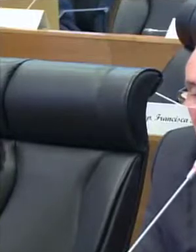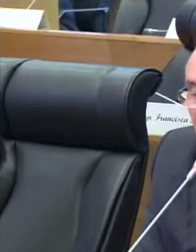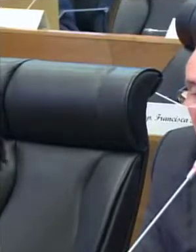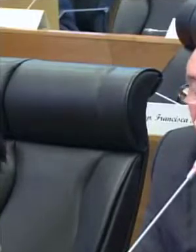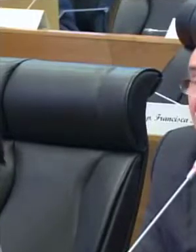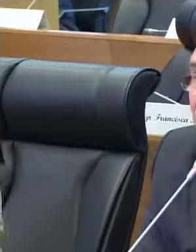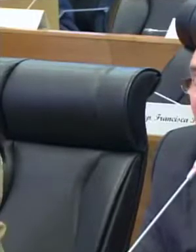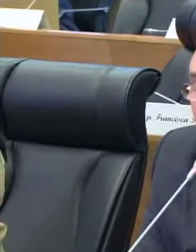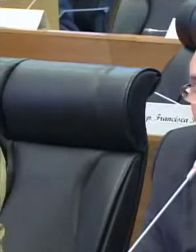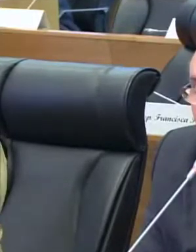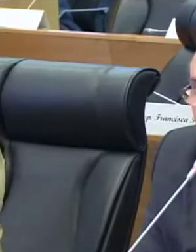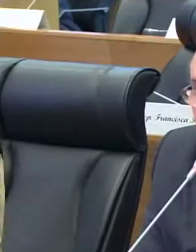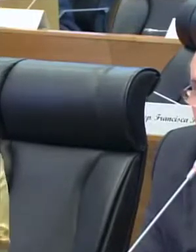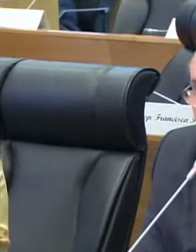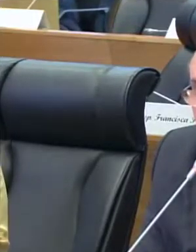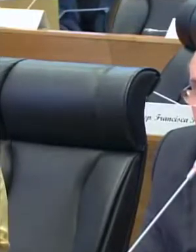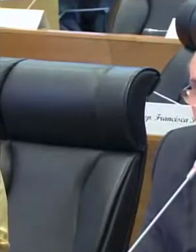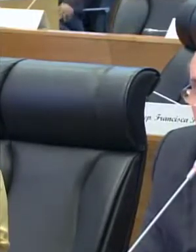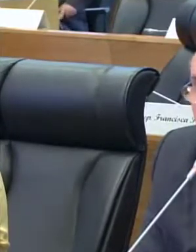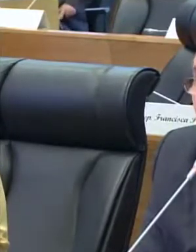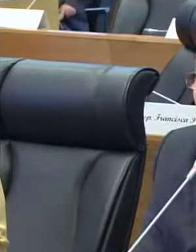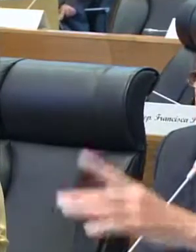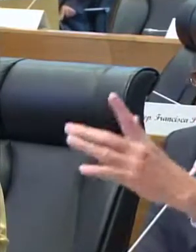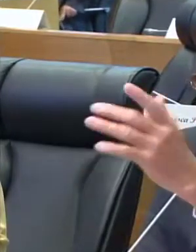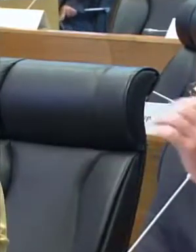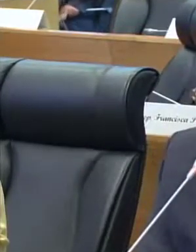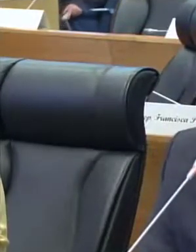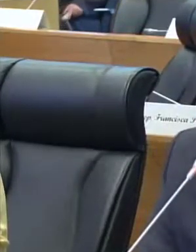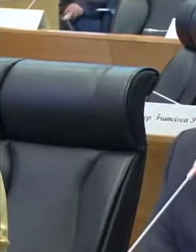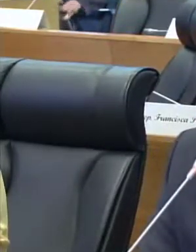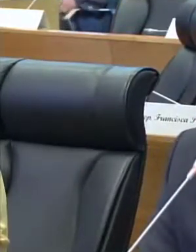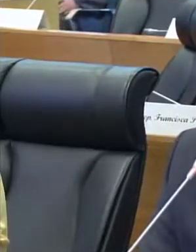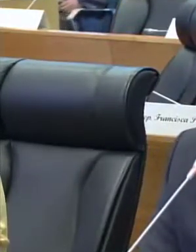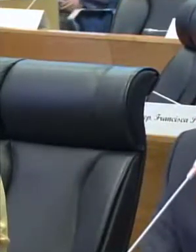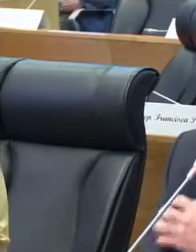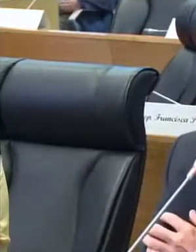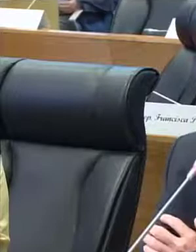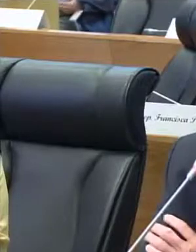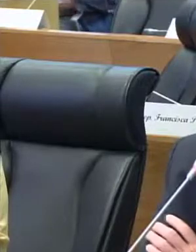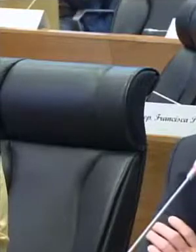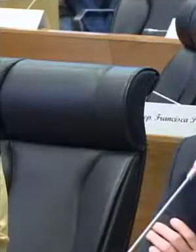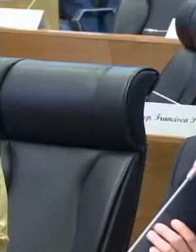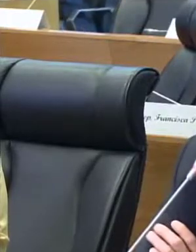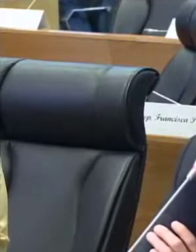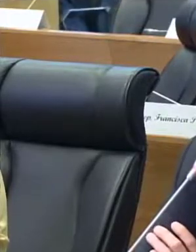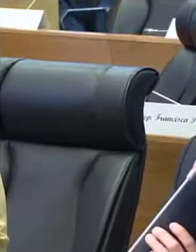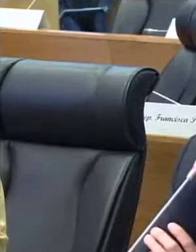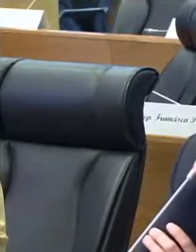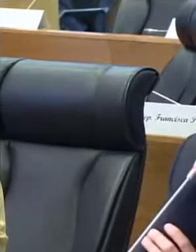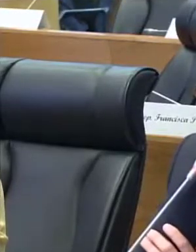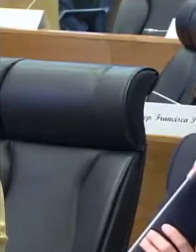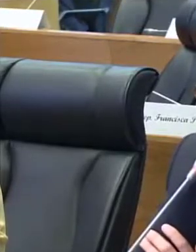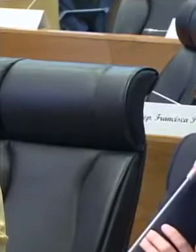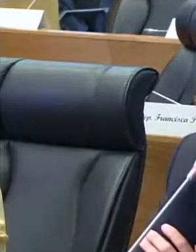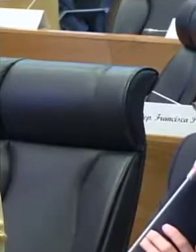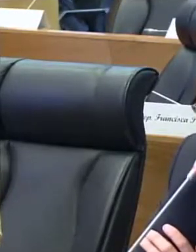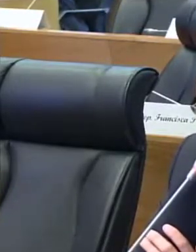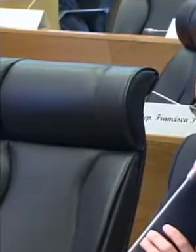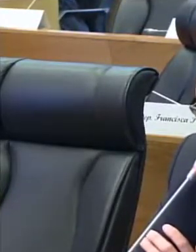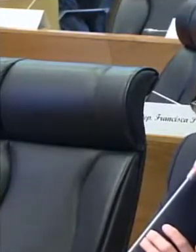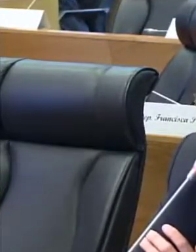acho que nós temos que reparar, deputado Bira, outras situações também, como a situação dos indígenas. Para o senhor ter uma